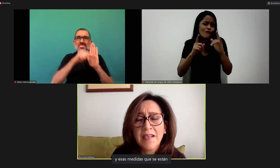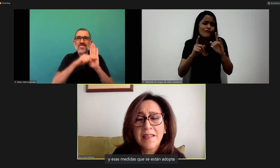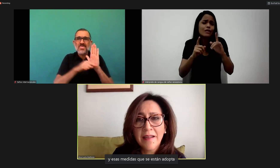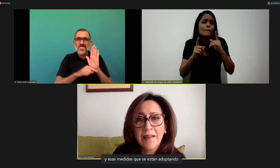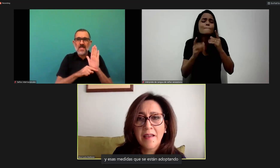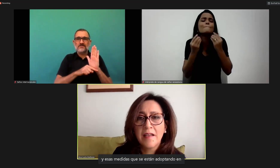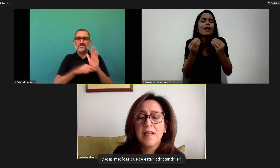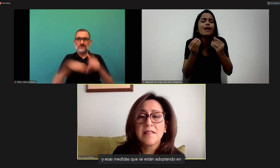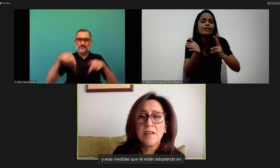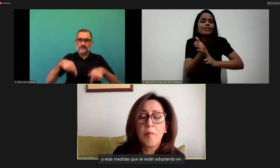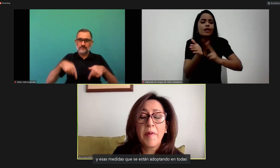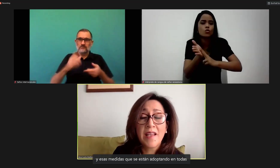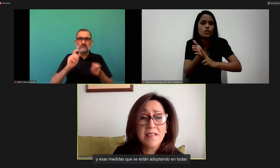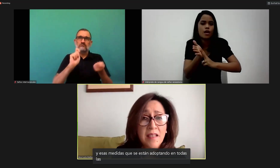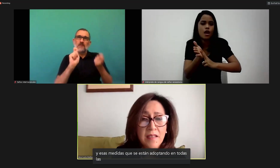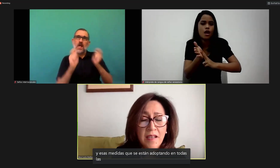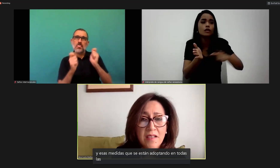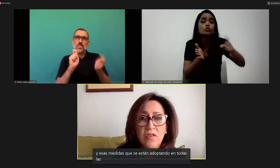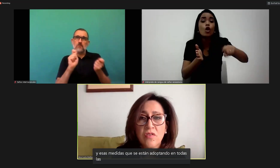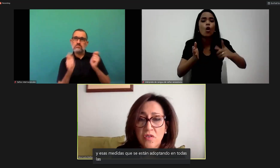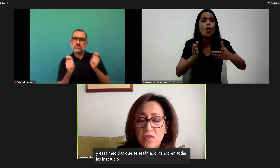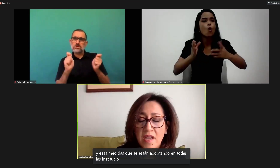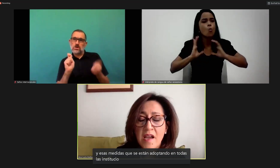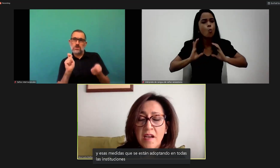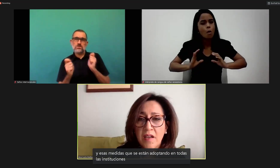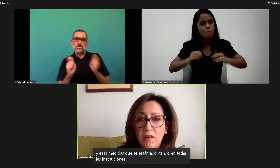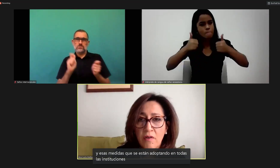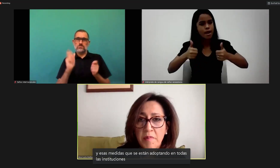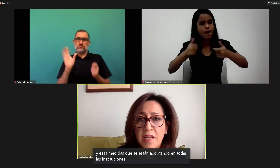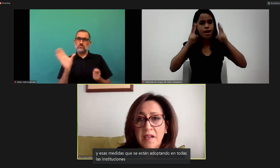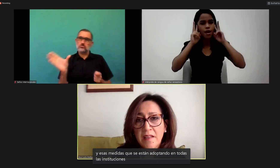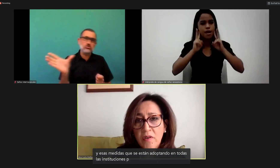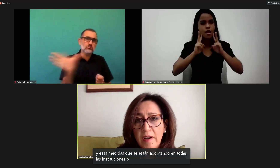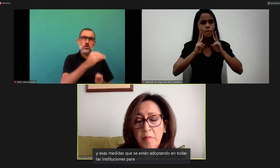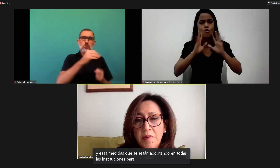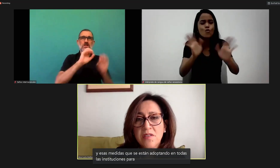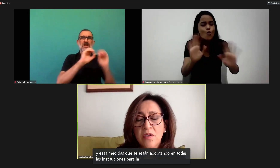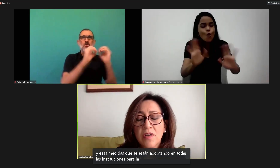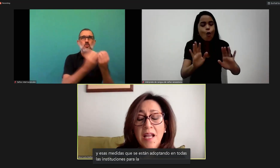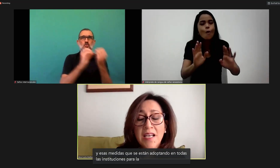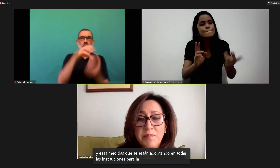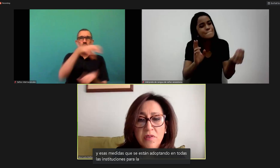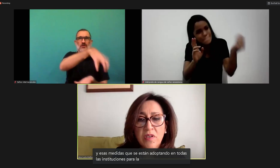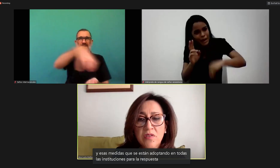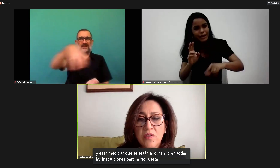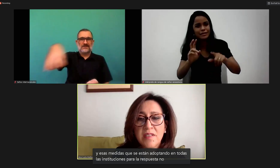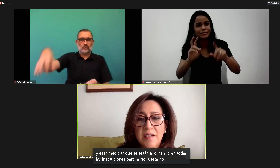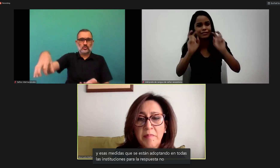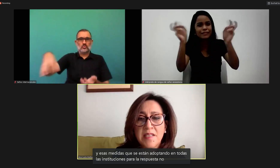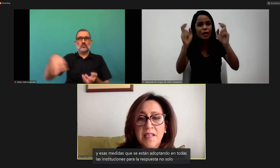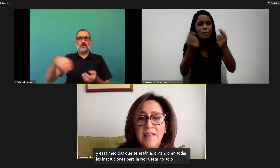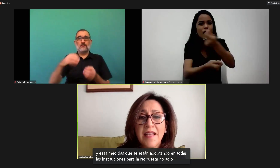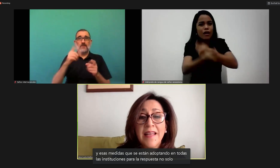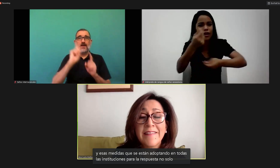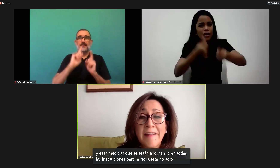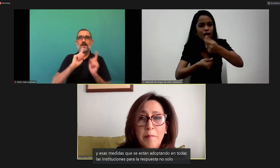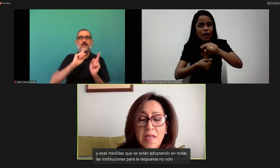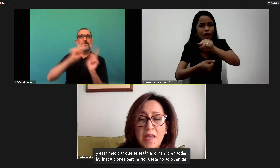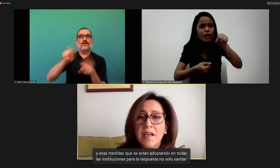solamente sanitaria, sino para esa interacción social, económica de toda la población, las personas con